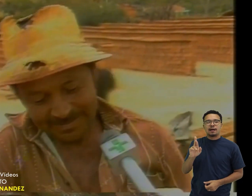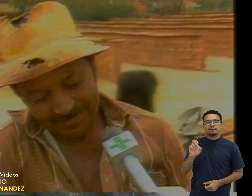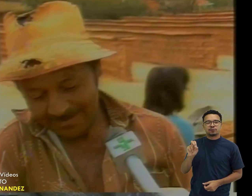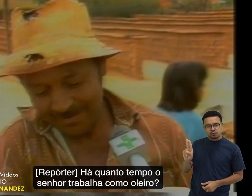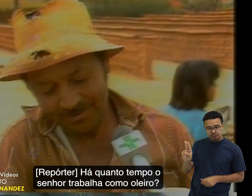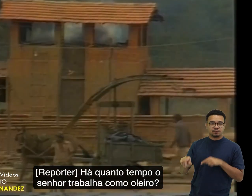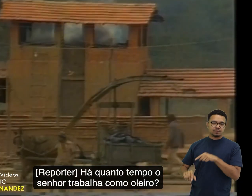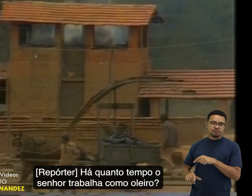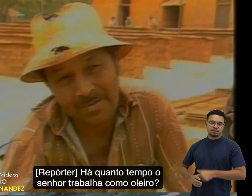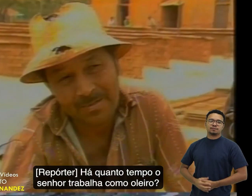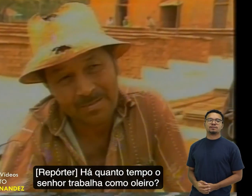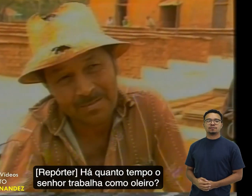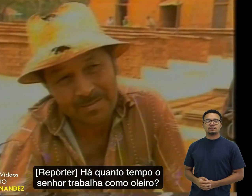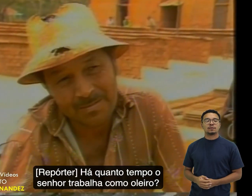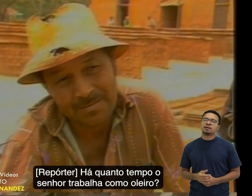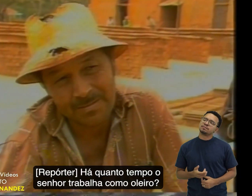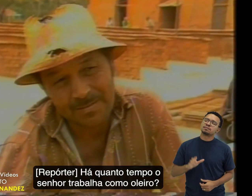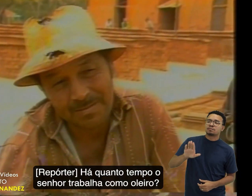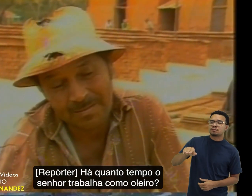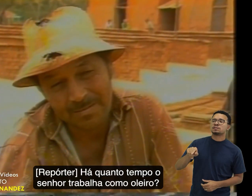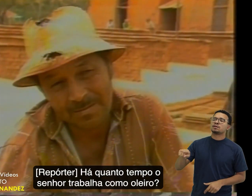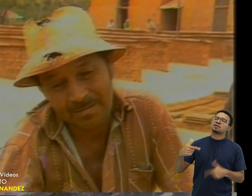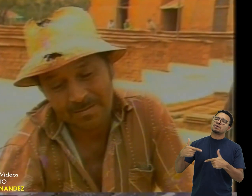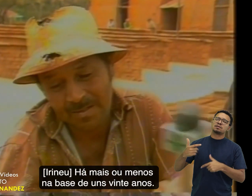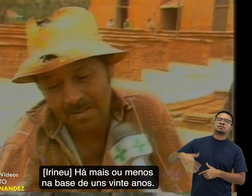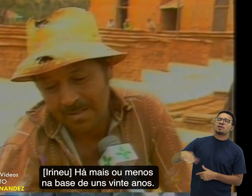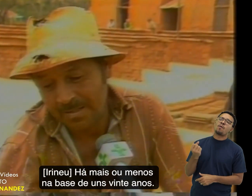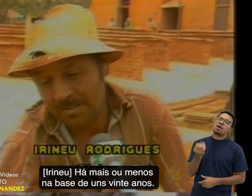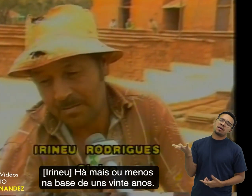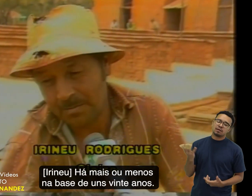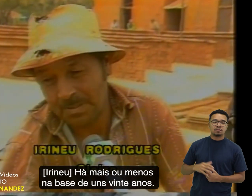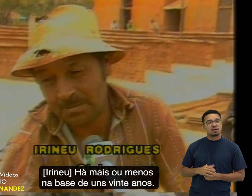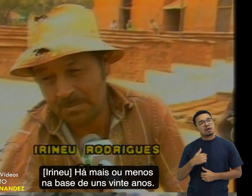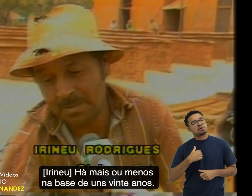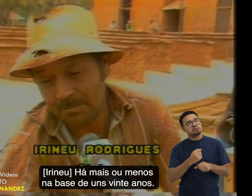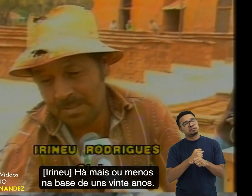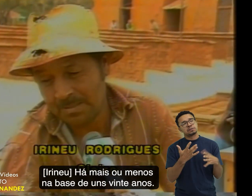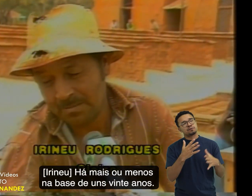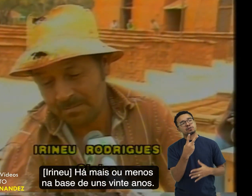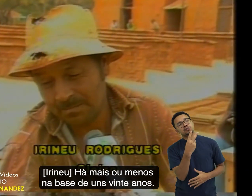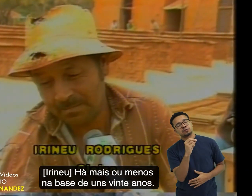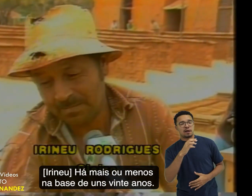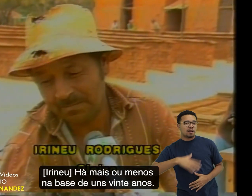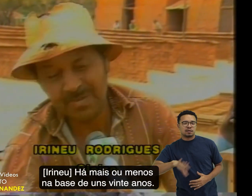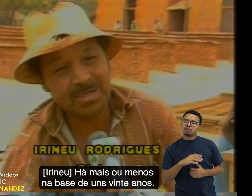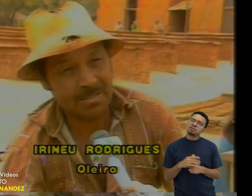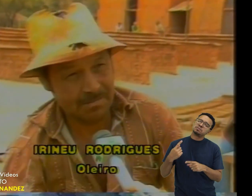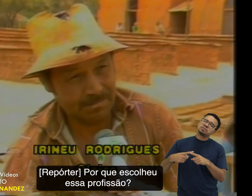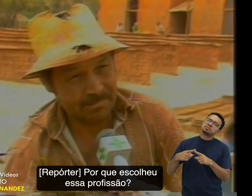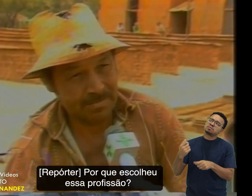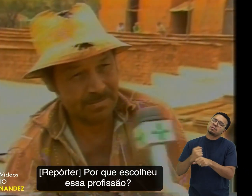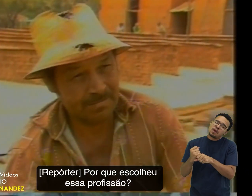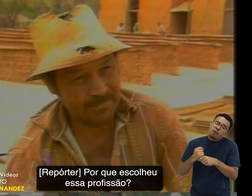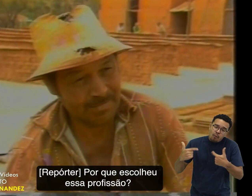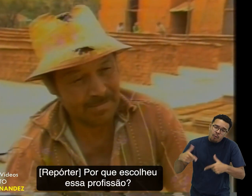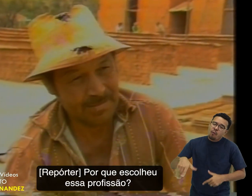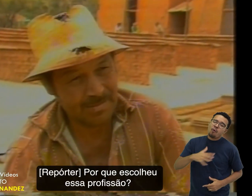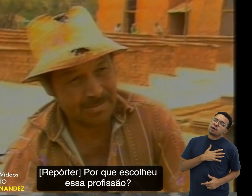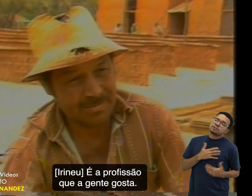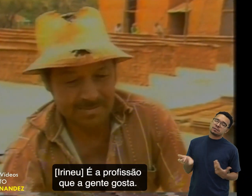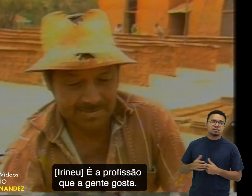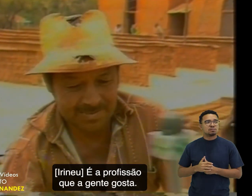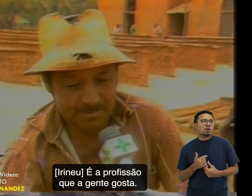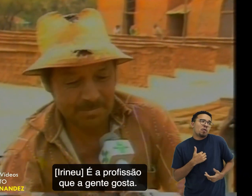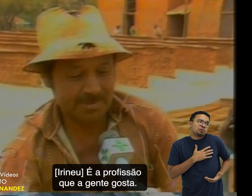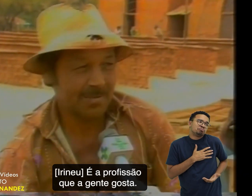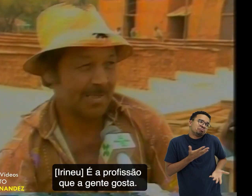Irineu Rodrigues. Há quanto tempo o senhor trabalha como oleiro? Eu estou mais ou menos na base de uns 20 anos. Por que escolheu